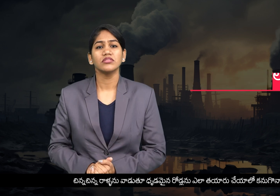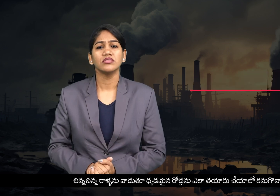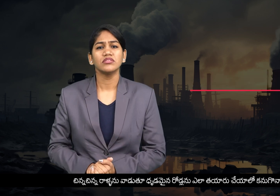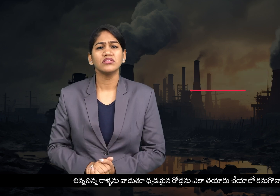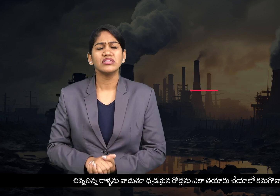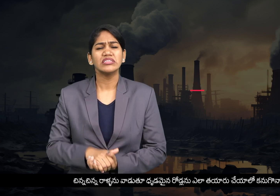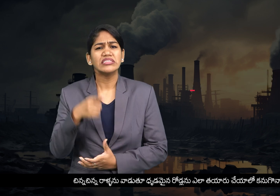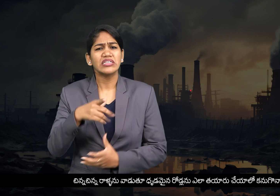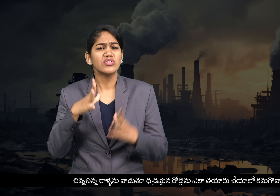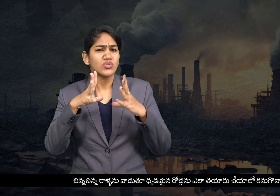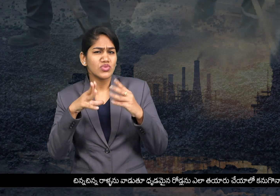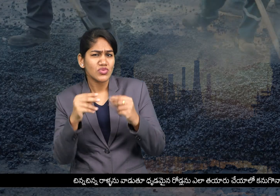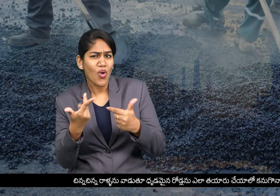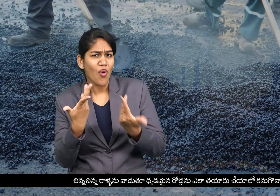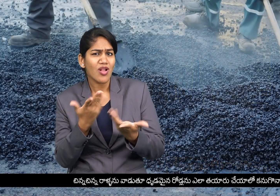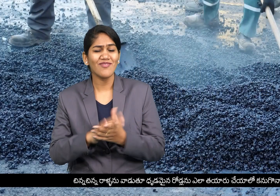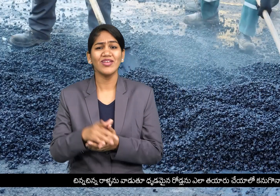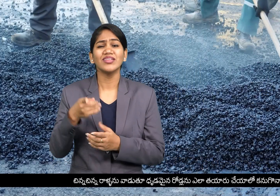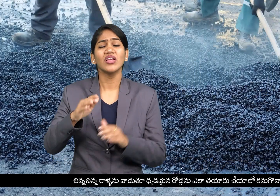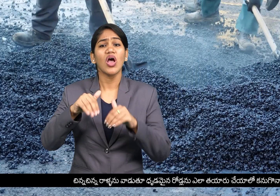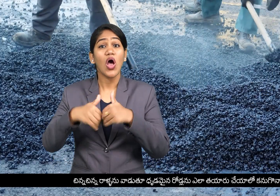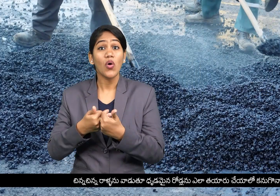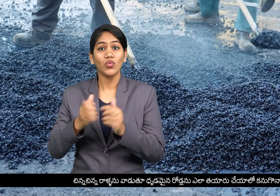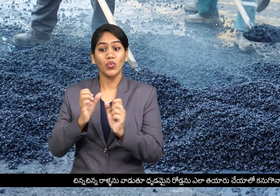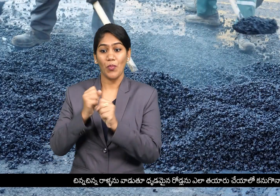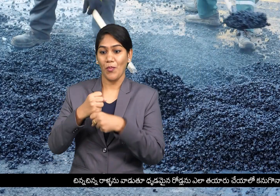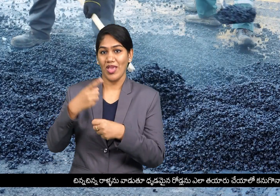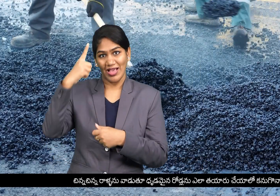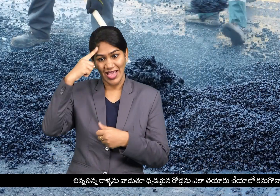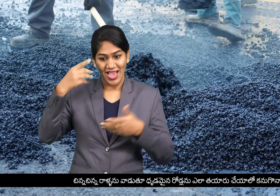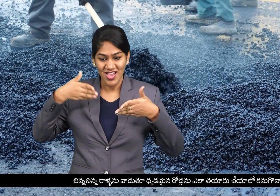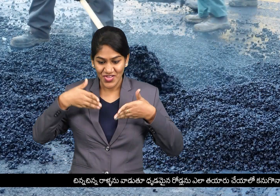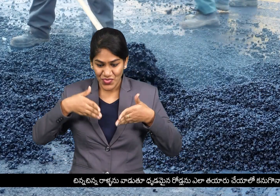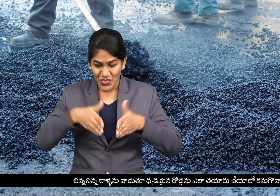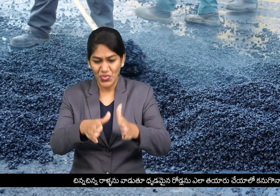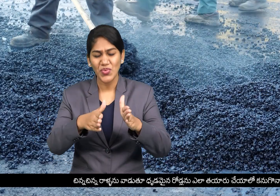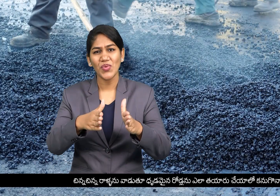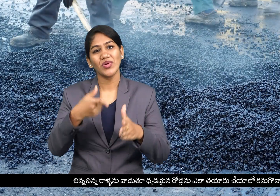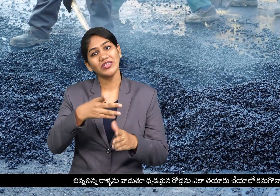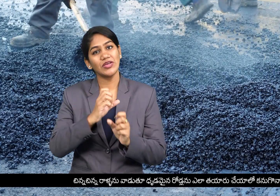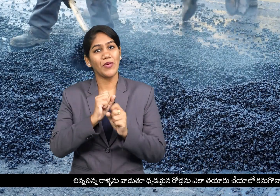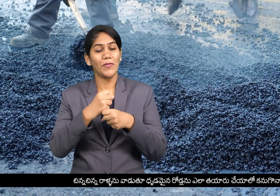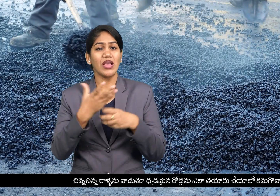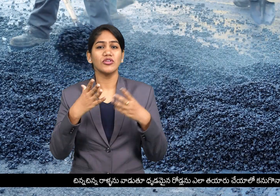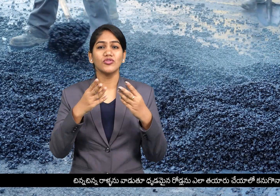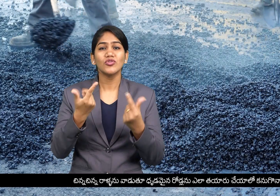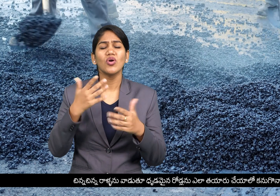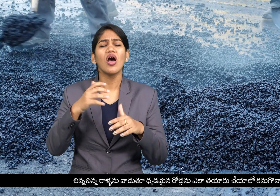చిన్న చిన్న రాళ్లను వాడుతూ దృఢమైన రోడ్లను ఎలా తయారు చేయాలో కనుగొన్నారు.